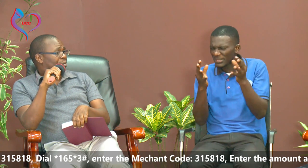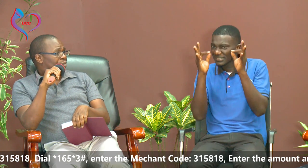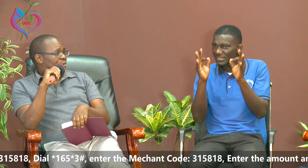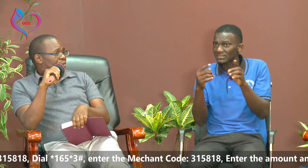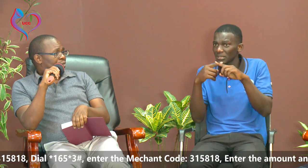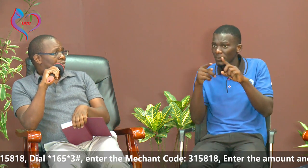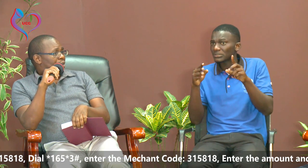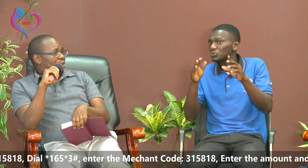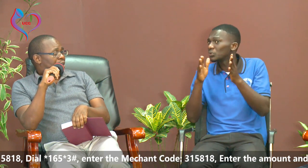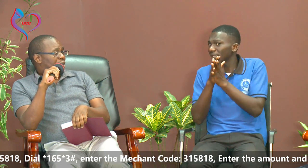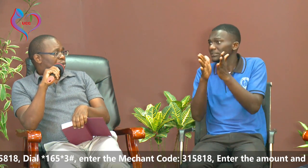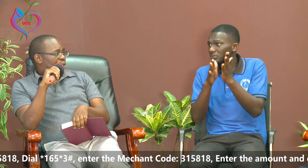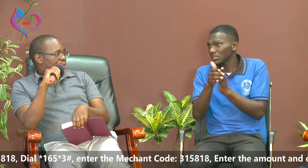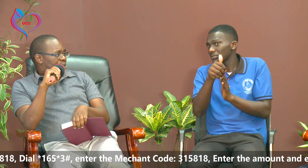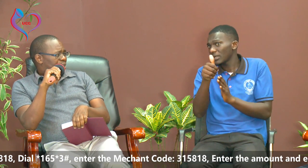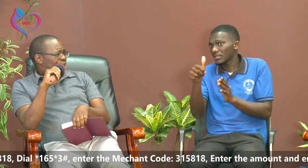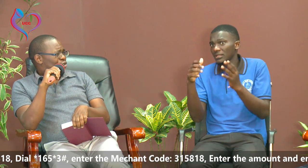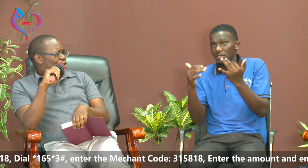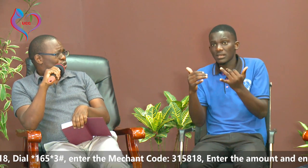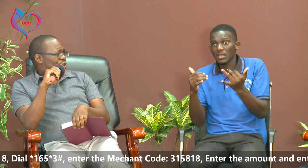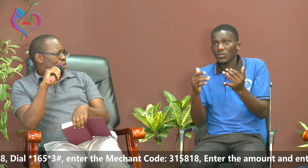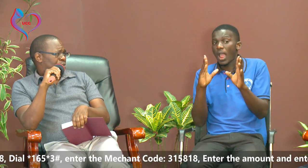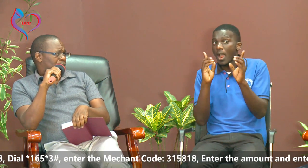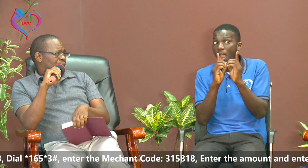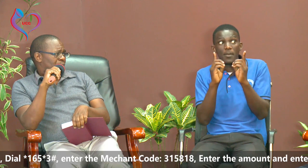them? Nengende omulabirizi danyo da.